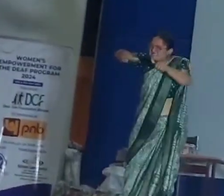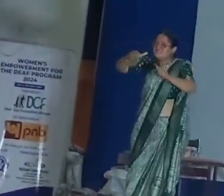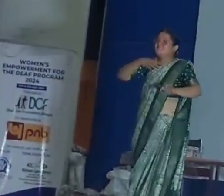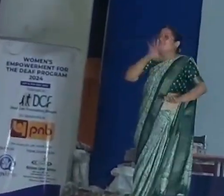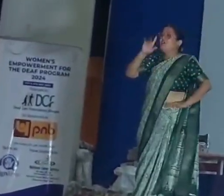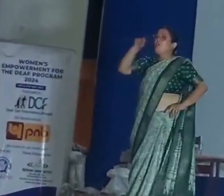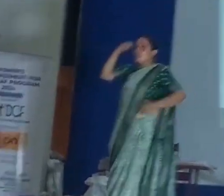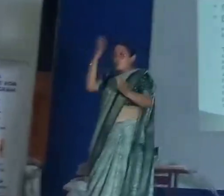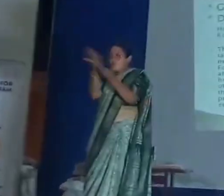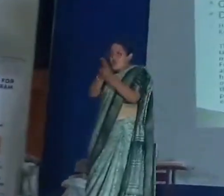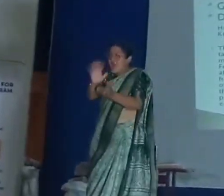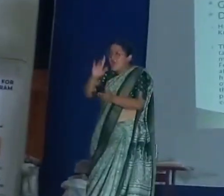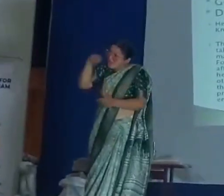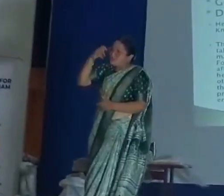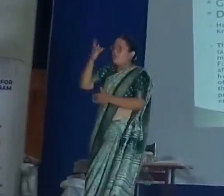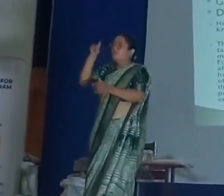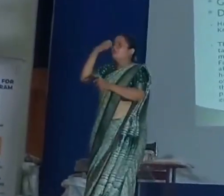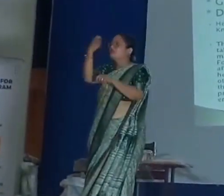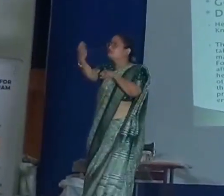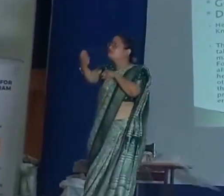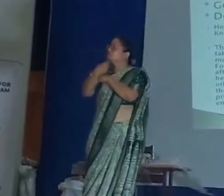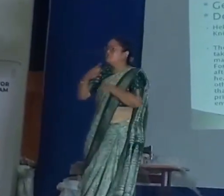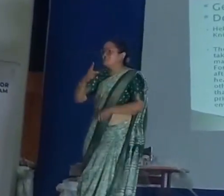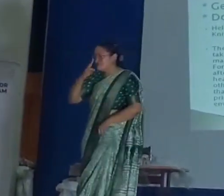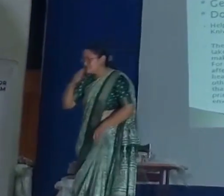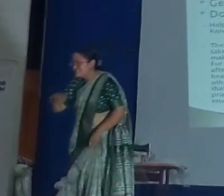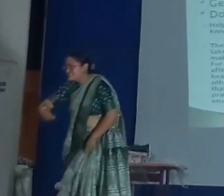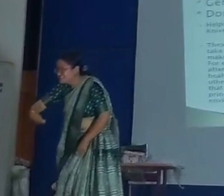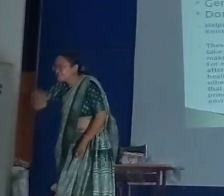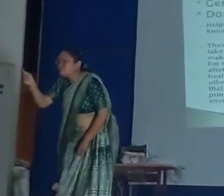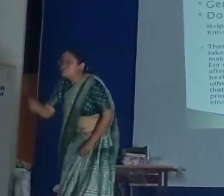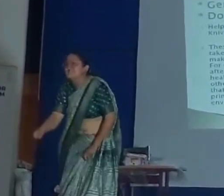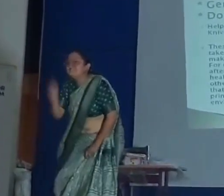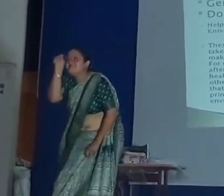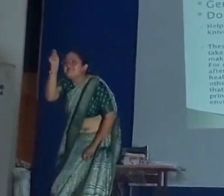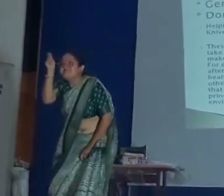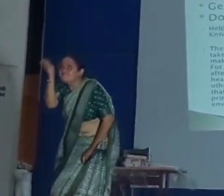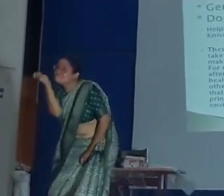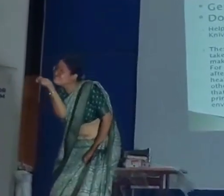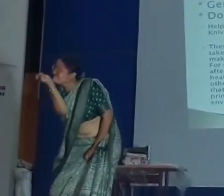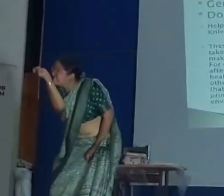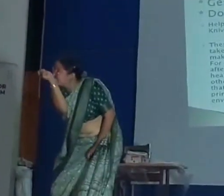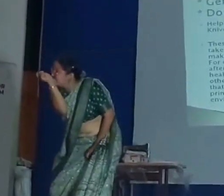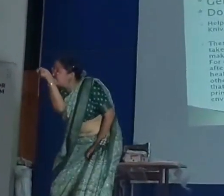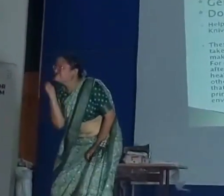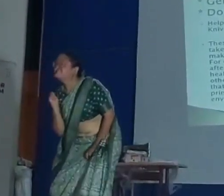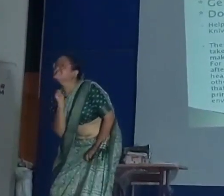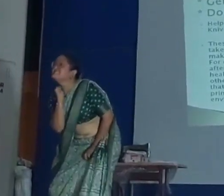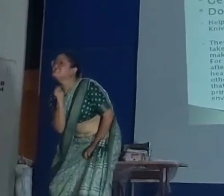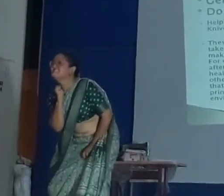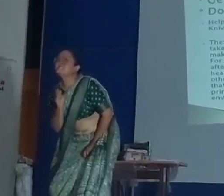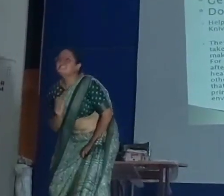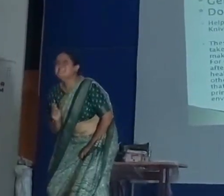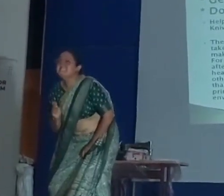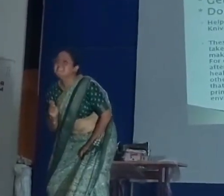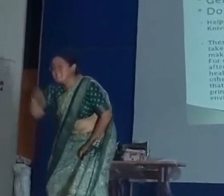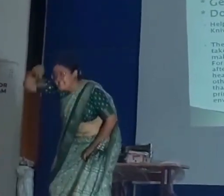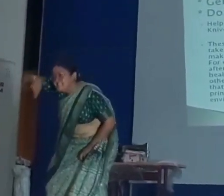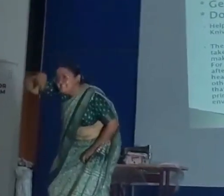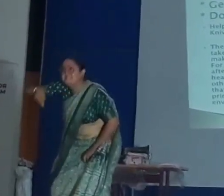कि उसको बहुत ज्यादा डोमिनेट किया जाता है, उसको डिस्क्रिमिनेट किया जाता है घर में, उसके कि उसको चाकू वगैरह से दिखाते हैं, उसके घर वाले बोलते हैं कि हाँ